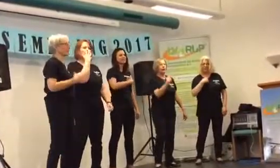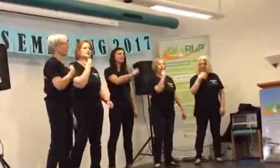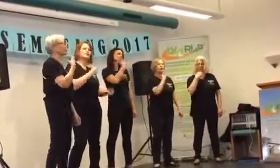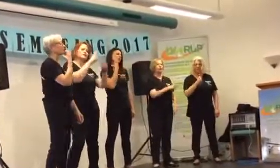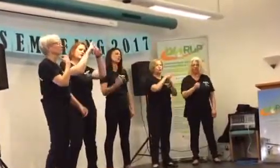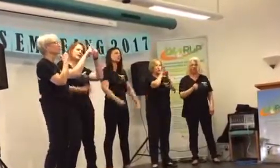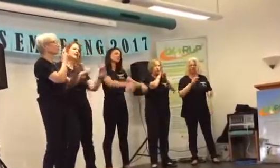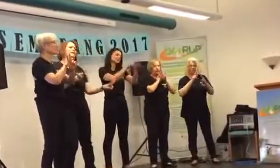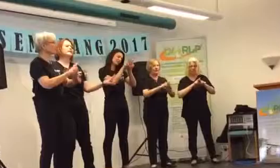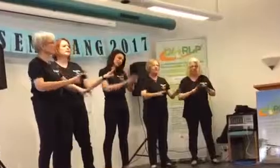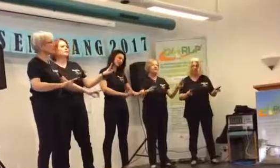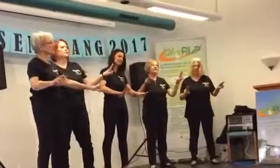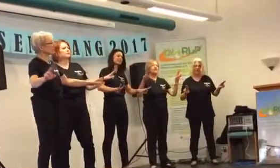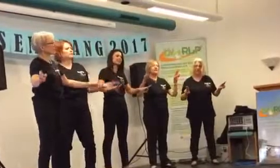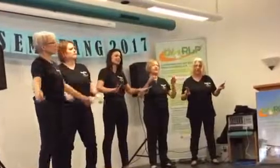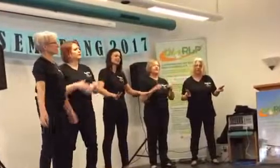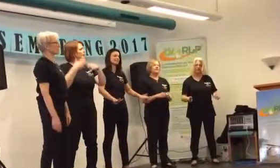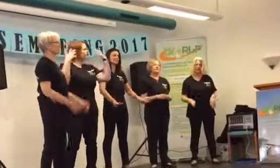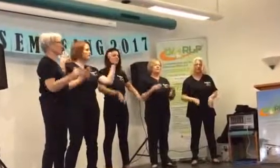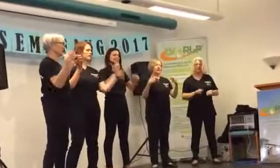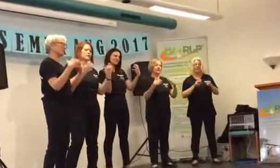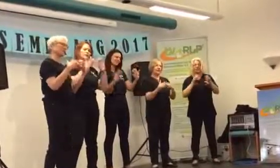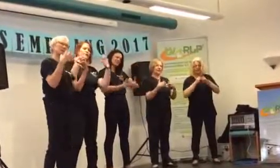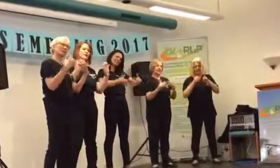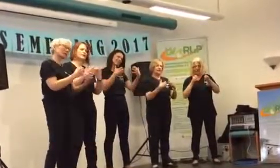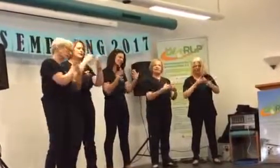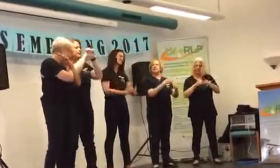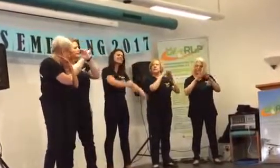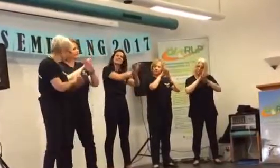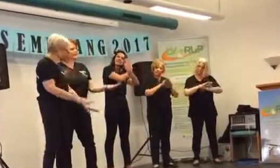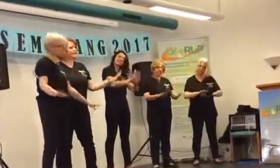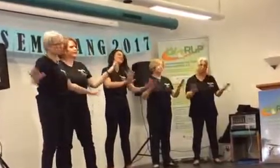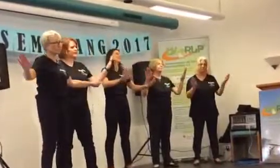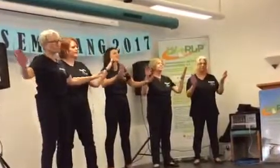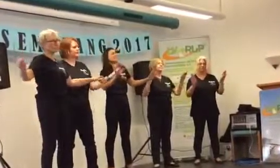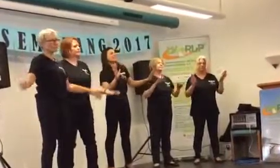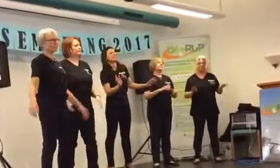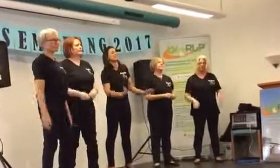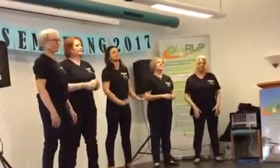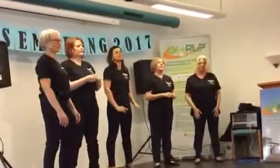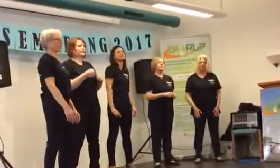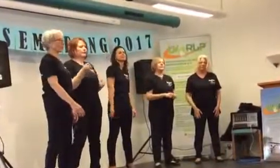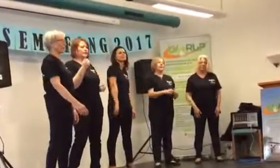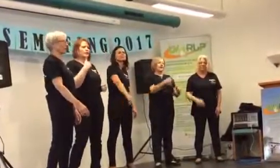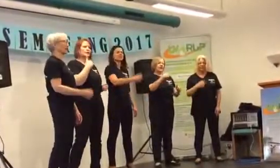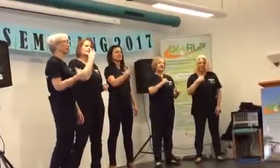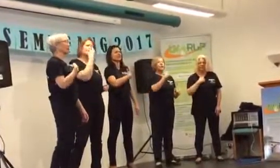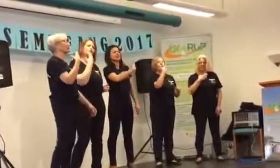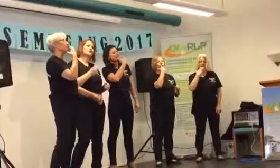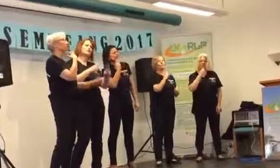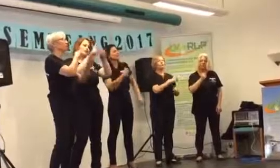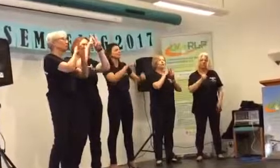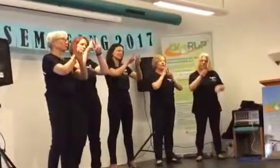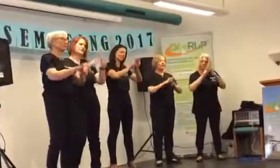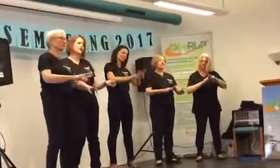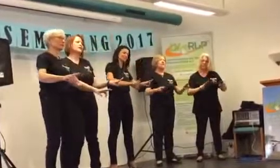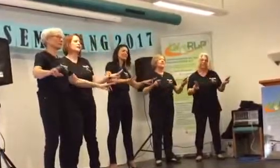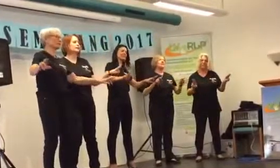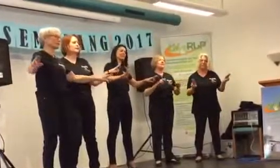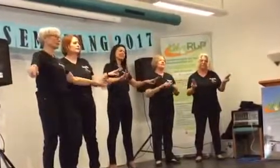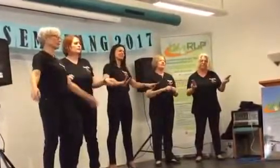Ich wünsche mir Frieden und keine Kriege. Ich wünsche